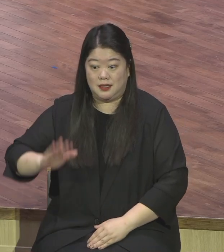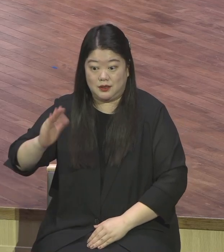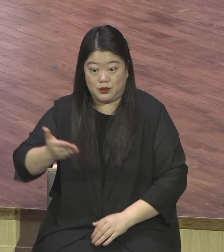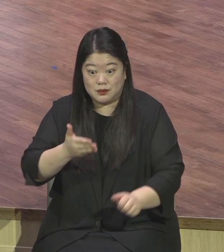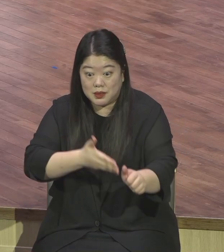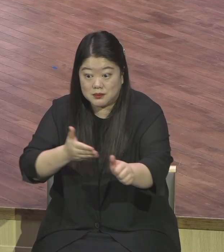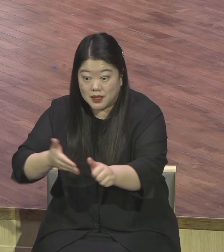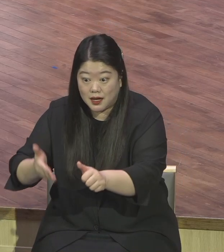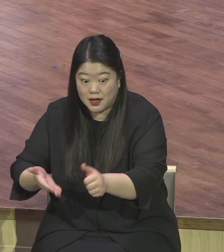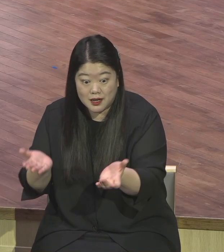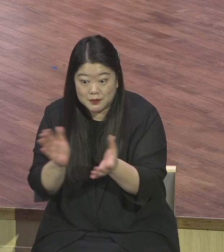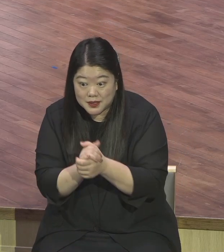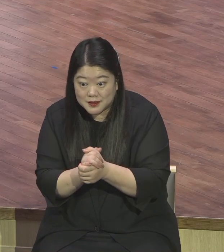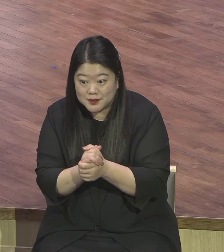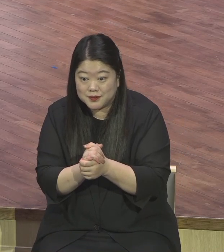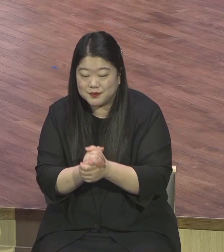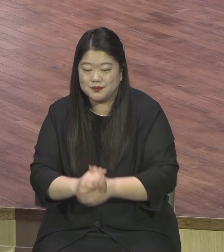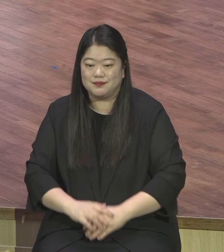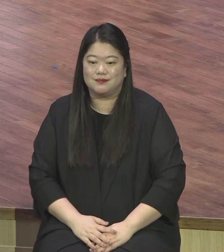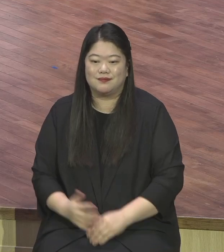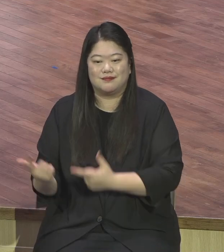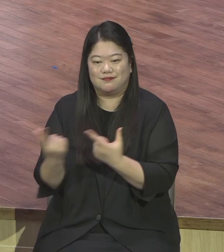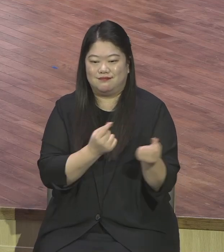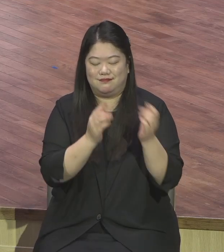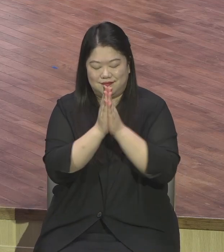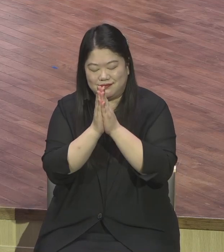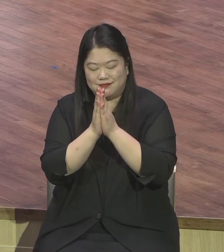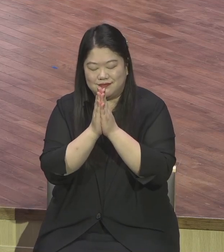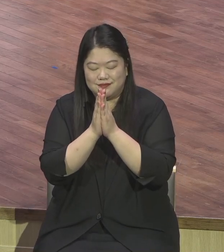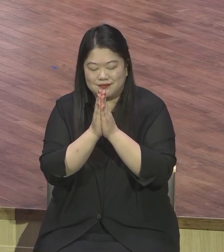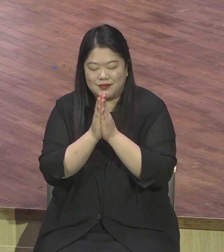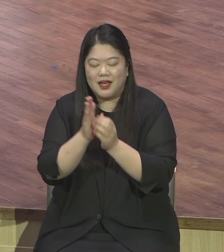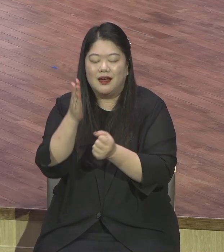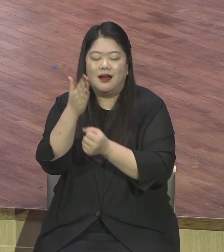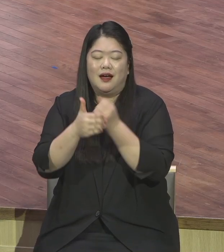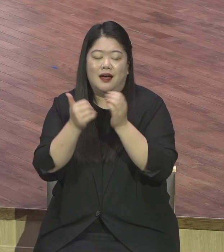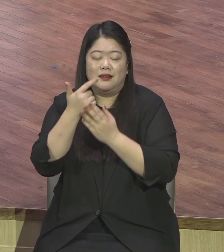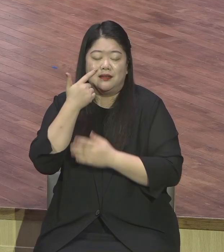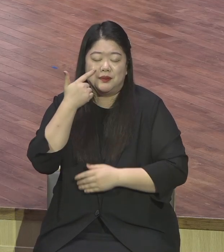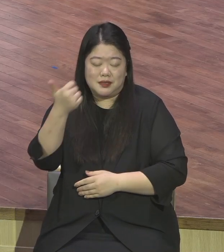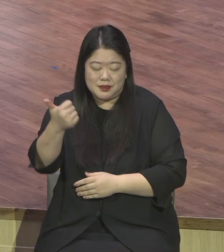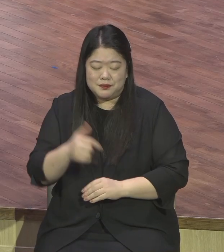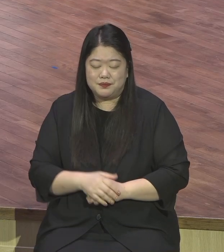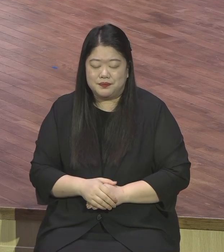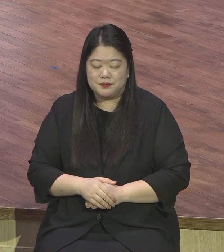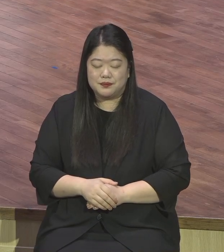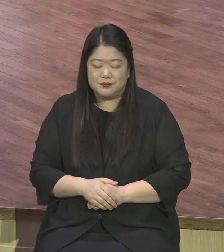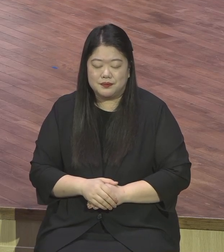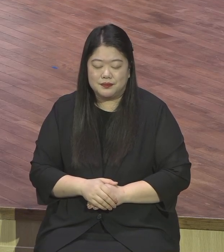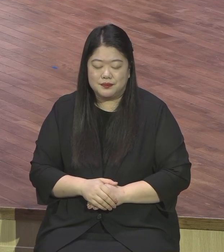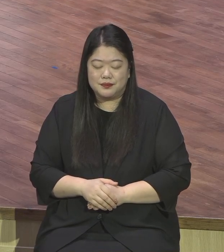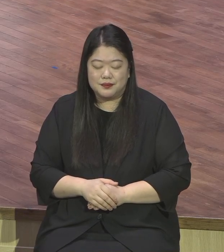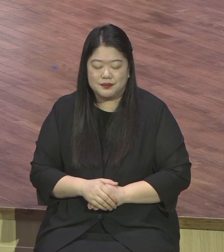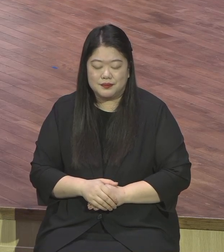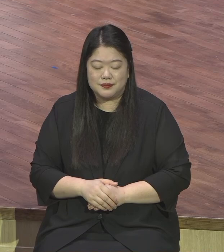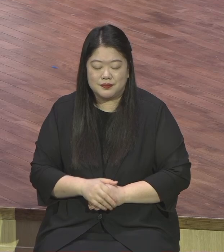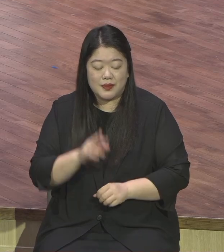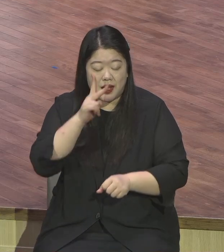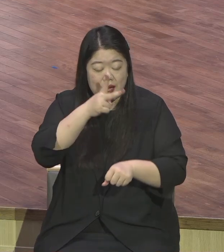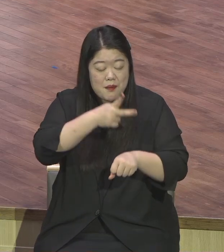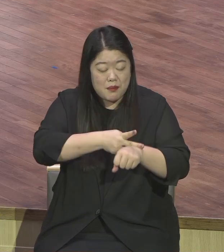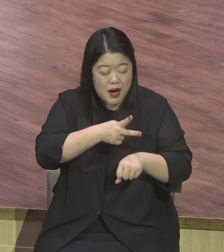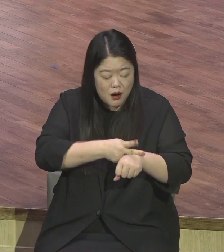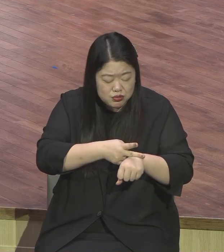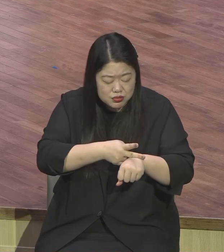주역들 다 되시기를 제물로 축복합니다. 기도합시다. 아버지 하나님, 이 사도 바울이 깨달았던